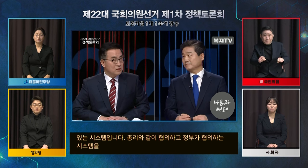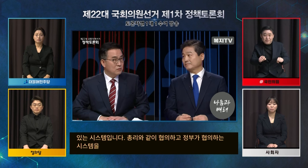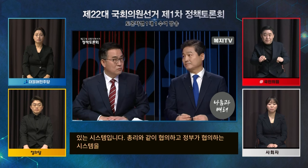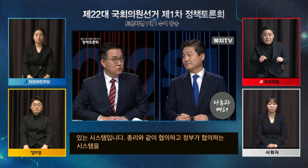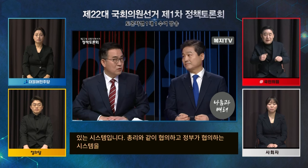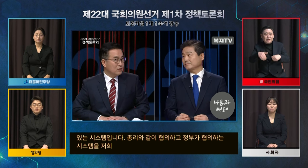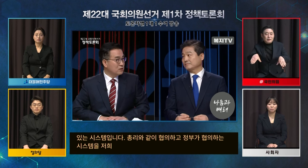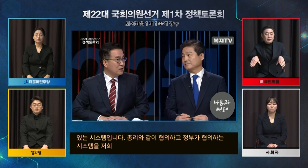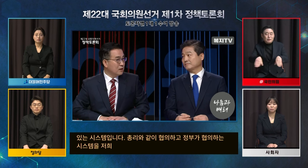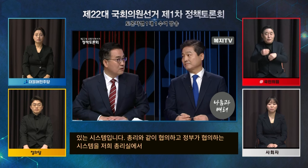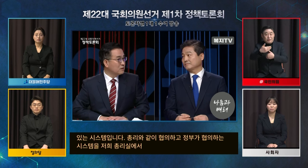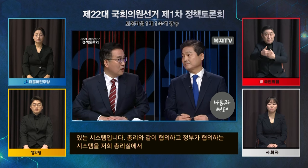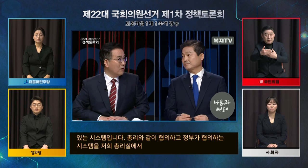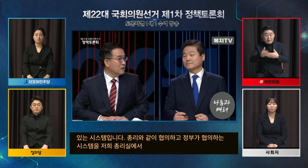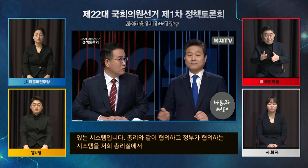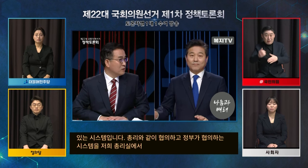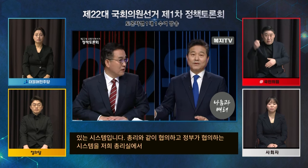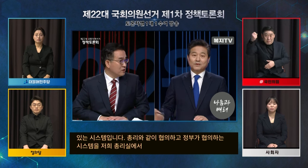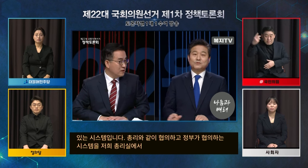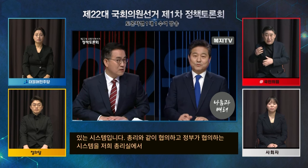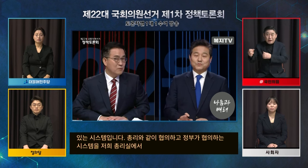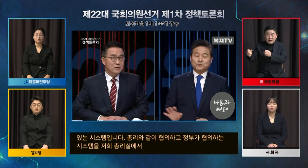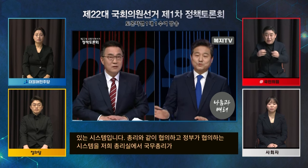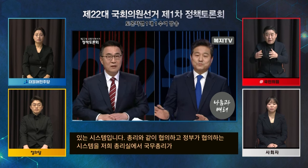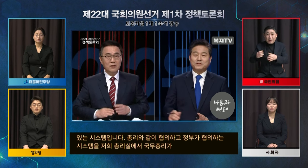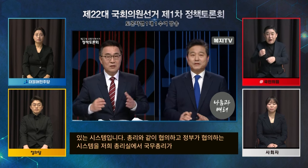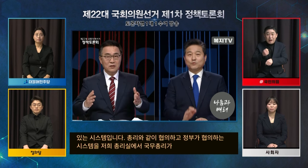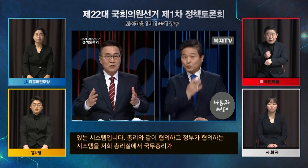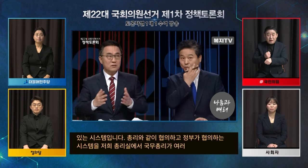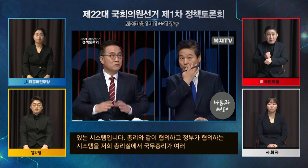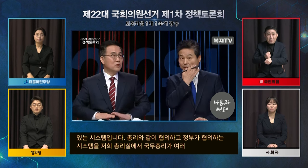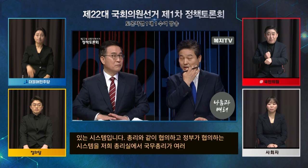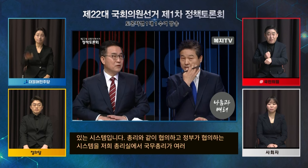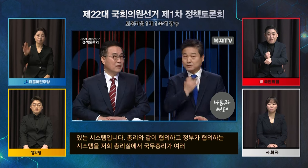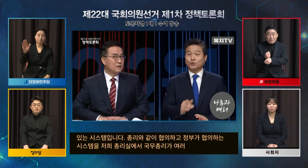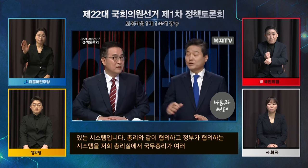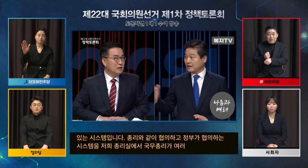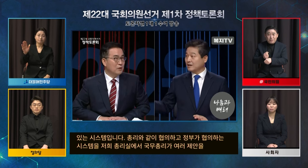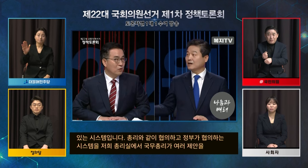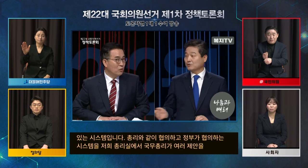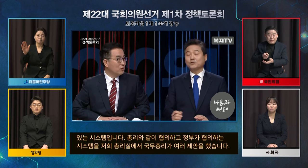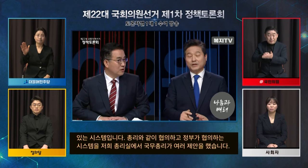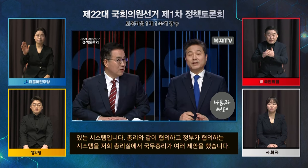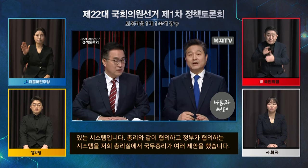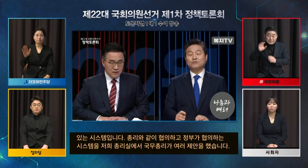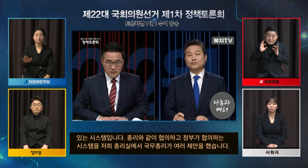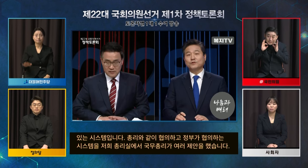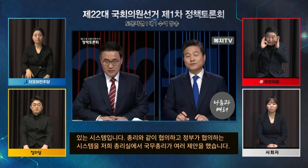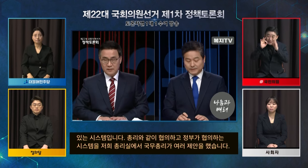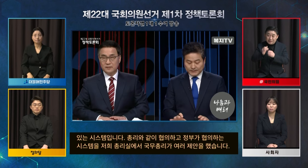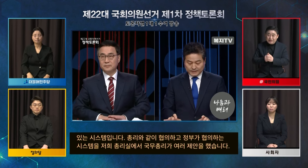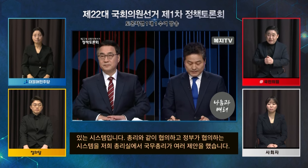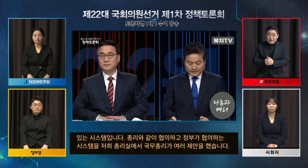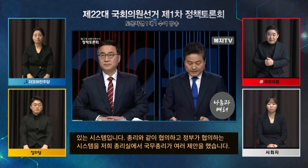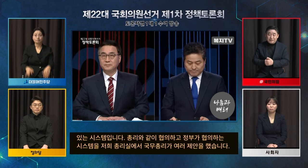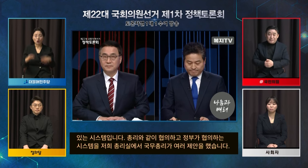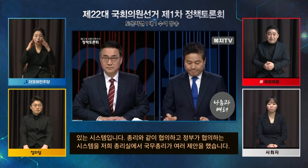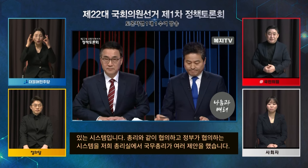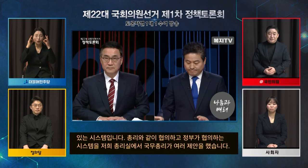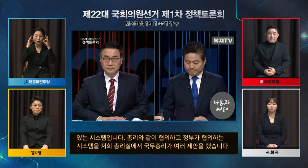총리실에서 국무총리가 여러 차례의 그런 대화 내력을 많이 제외했습니다. 좋습니다. 그렇게 노력해나가기로 하고요.